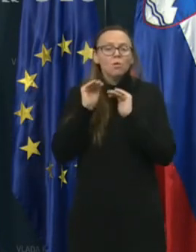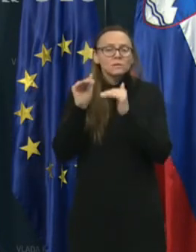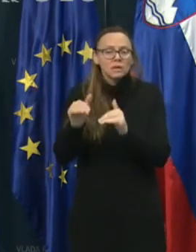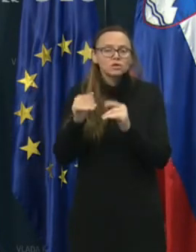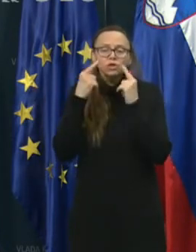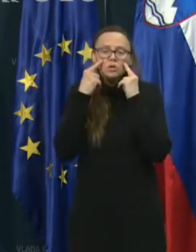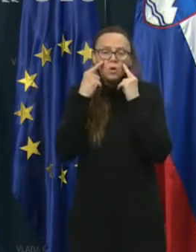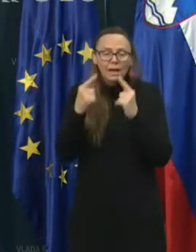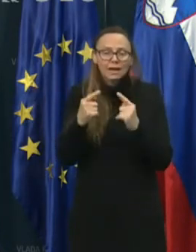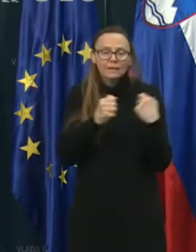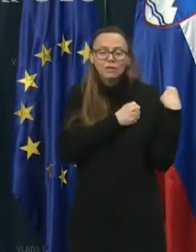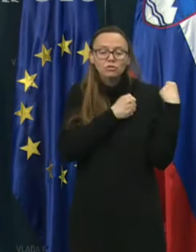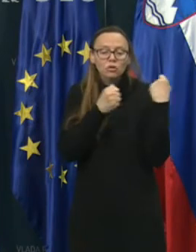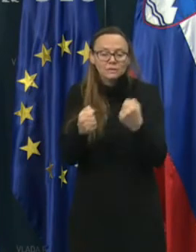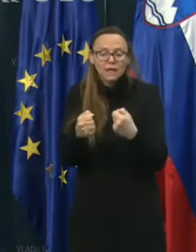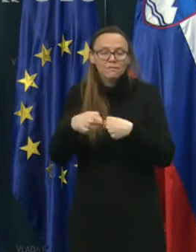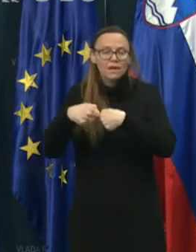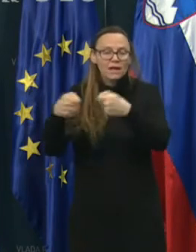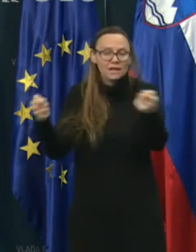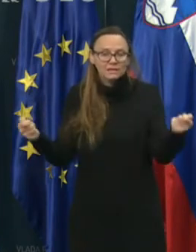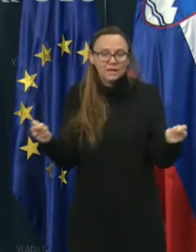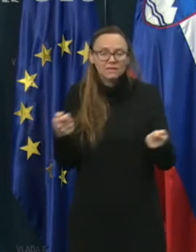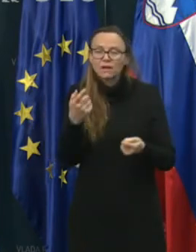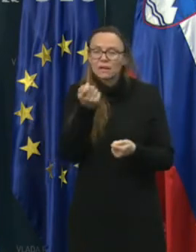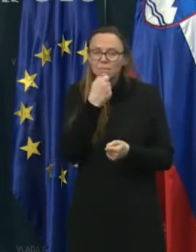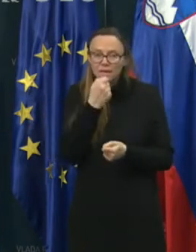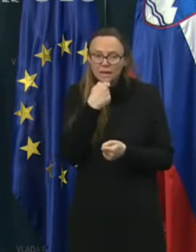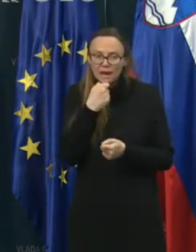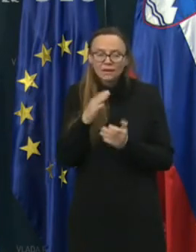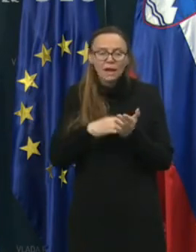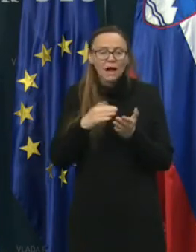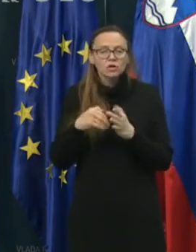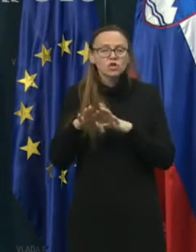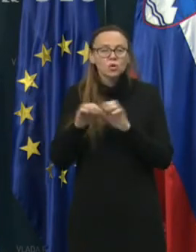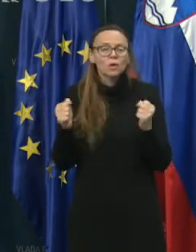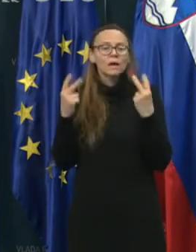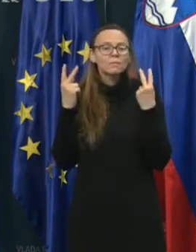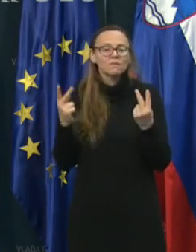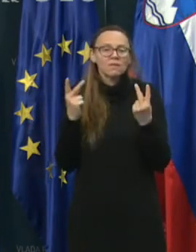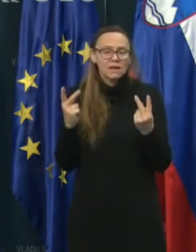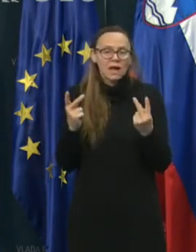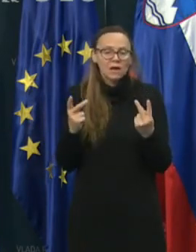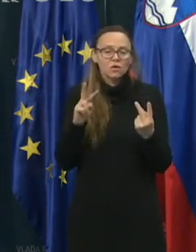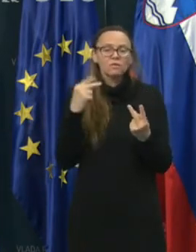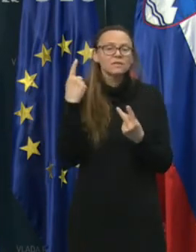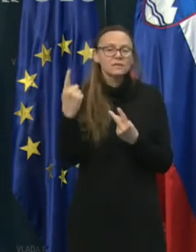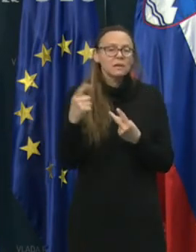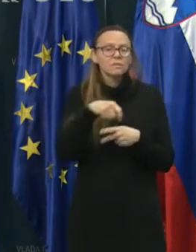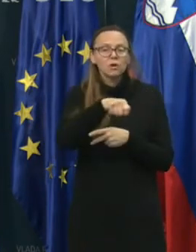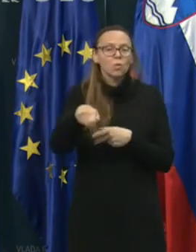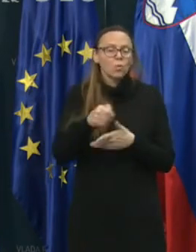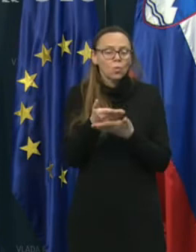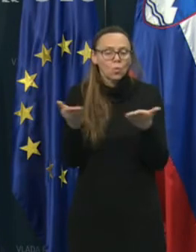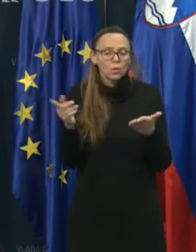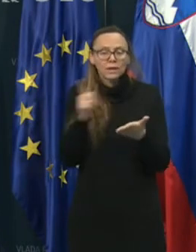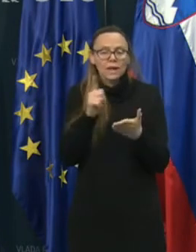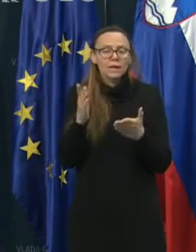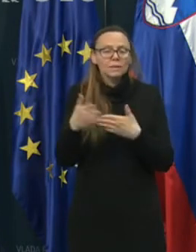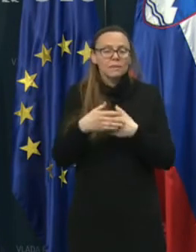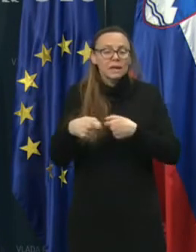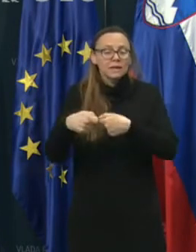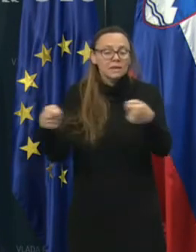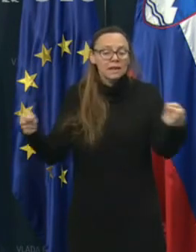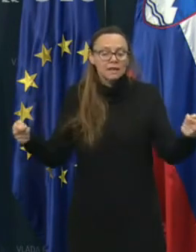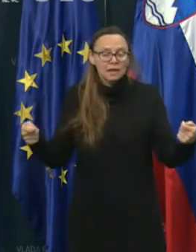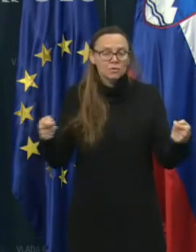in razdeljevanjem prehrane, kakšni ukrepi veljajo v samih kuhinjah in pri deljenju oziroma dostavi